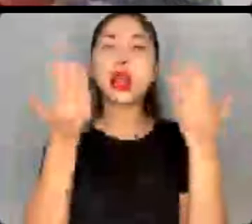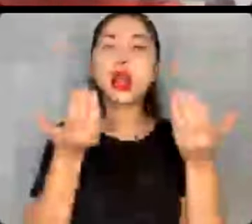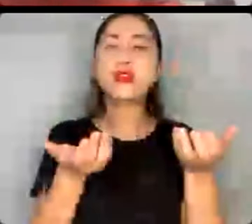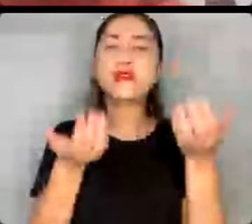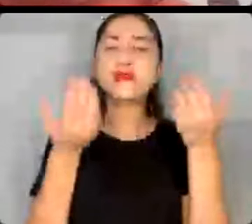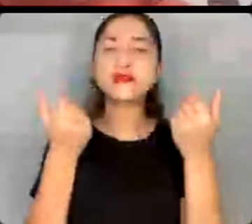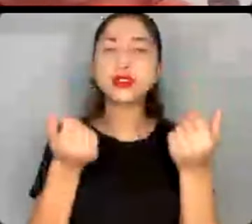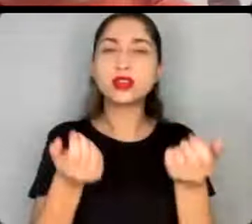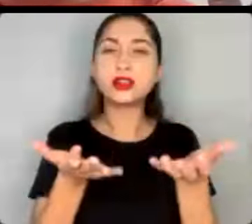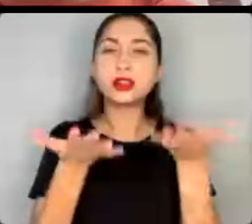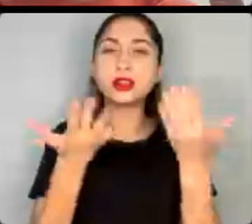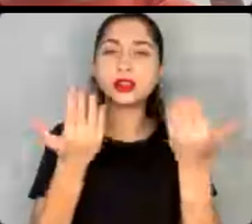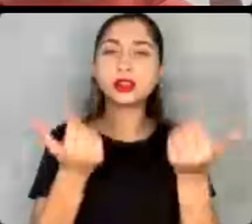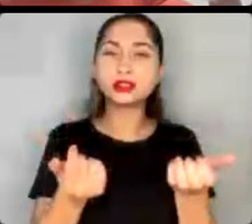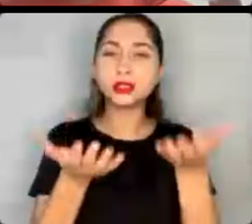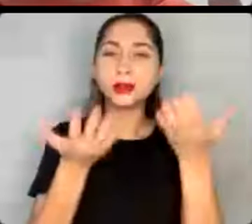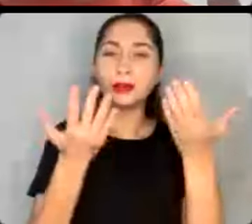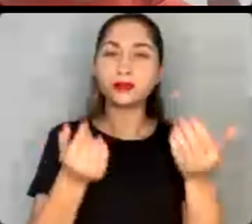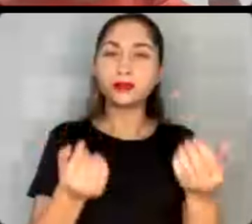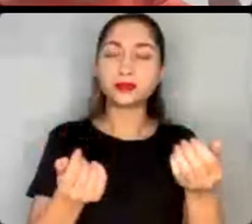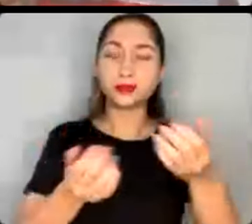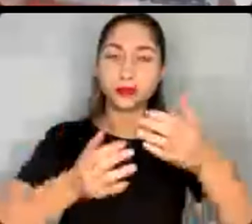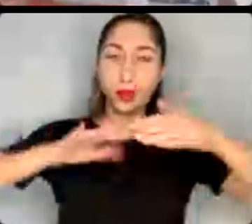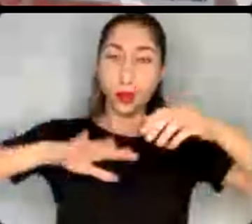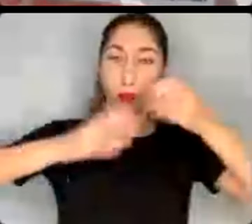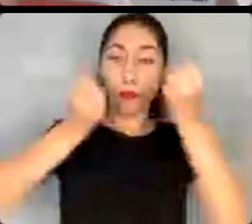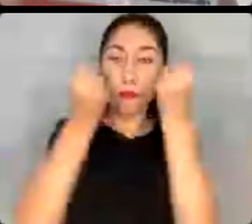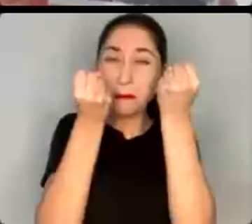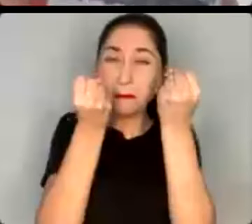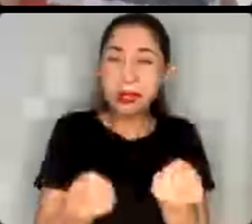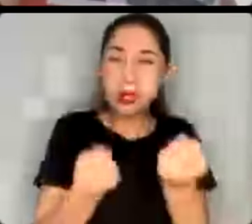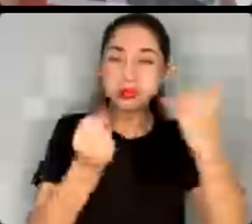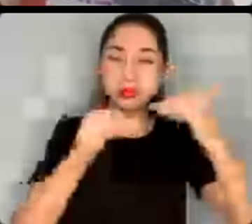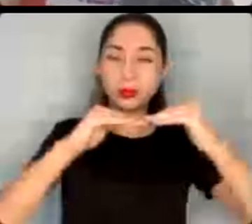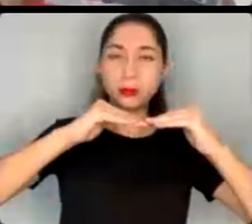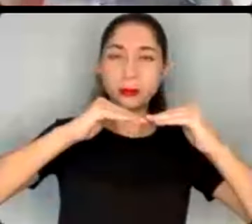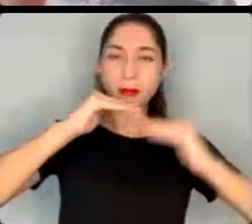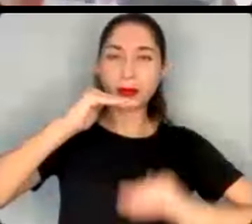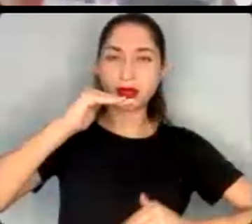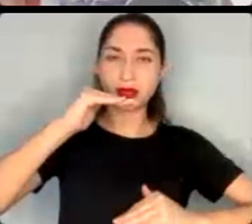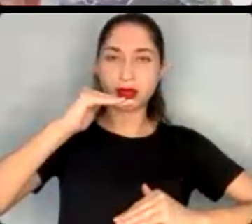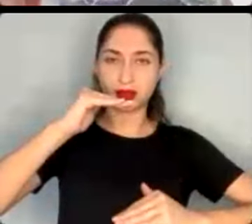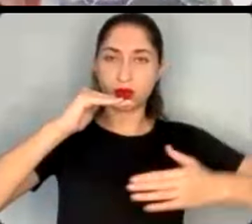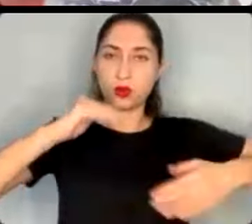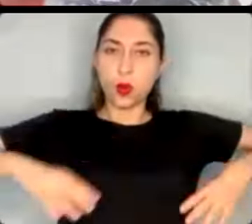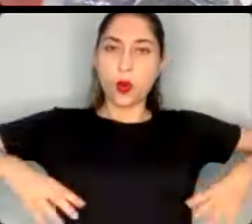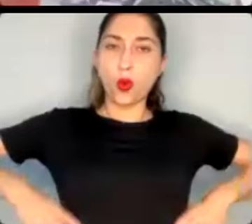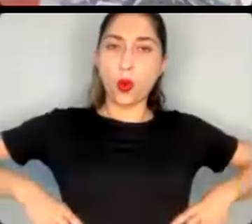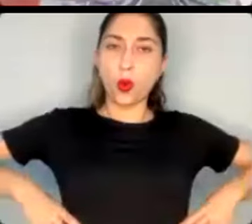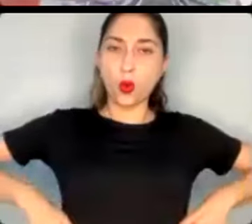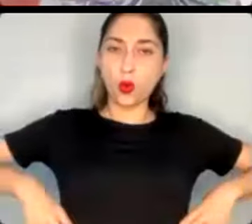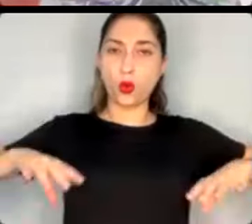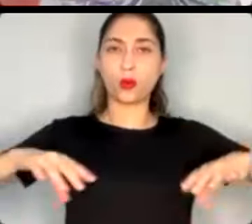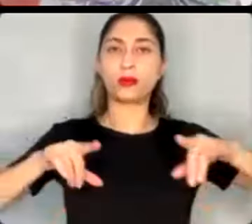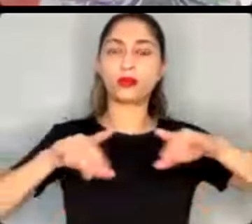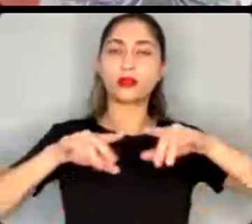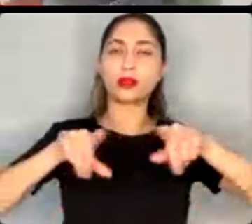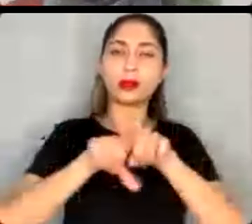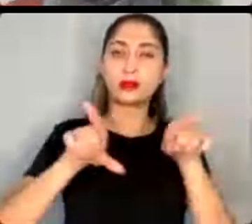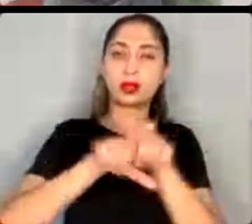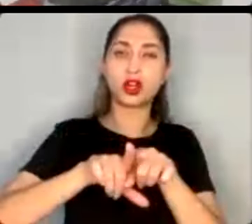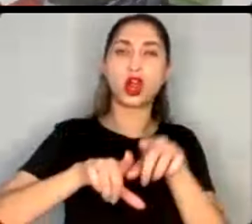de peso. A gente deixaria a carga do peso para a região do quadril, né, na região lombar,